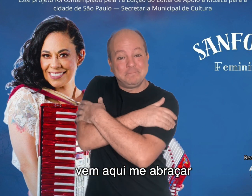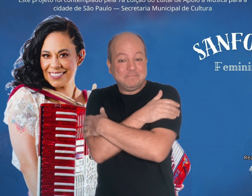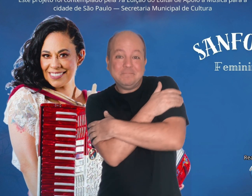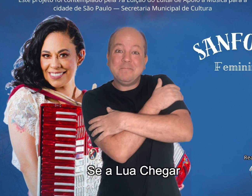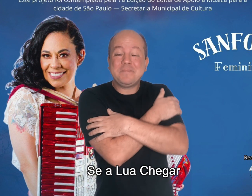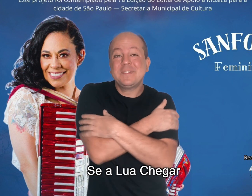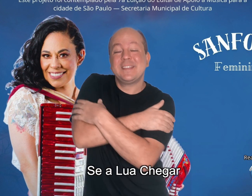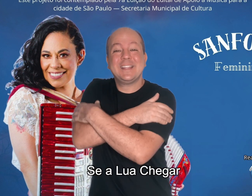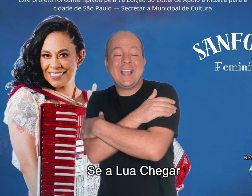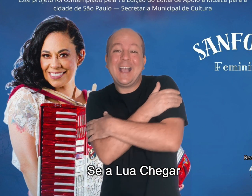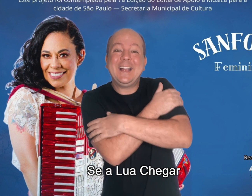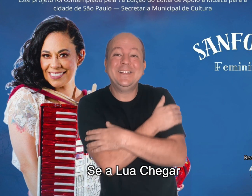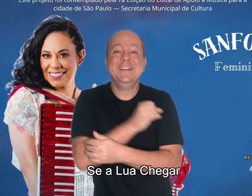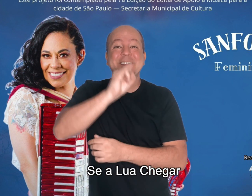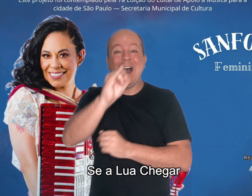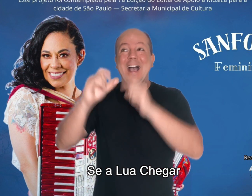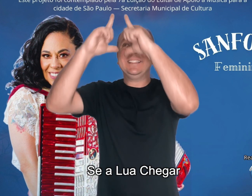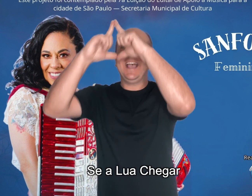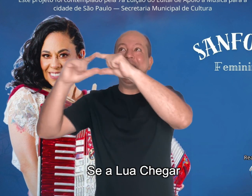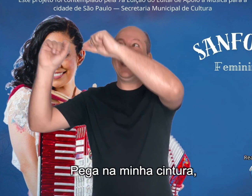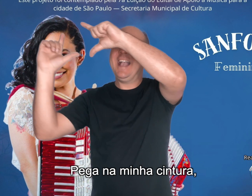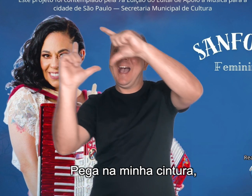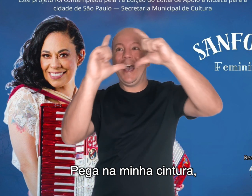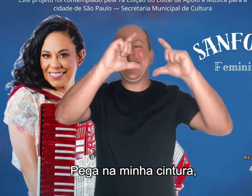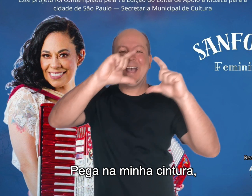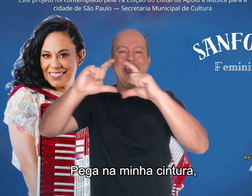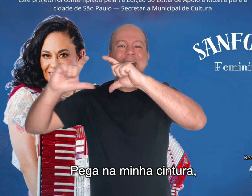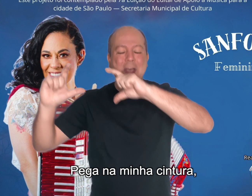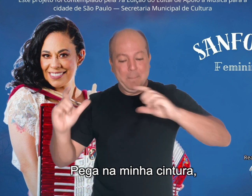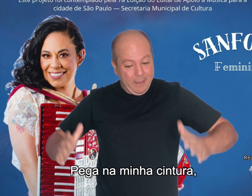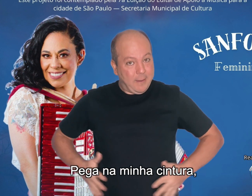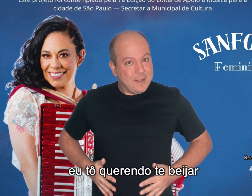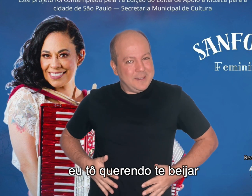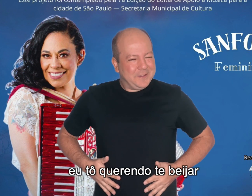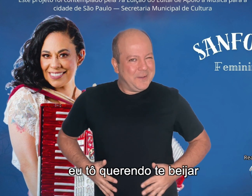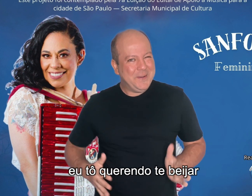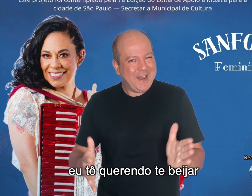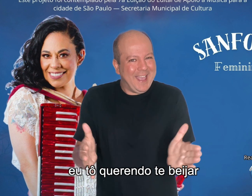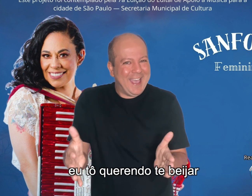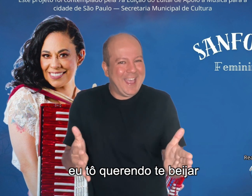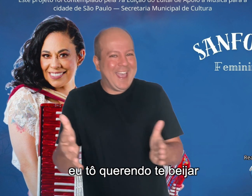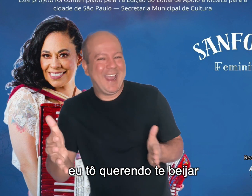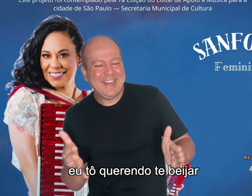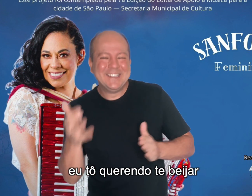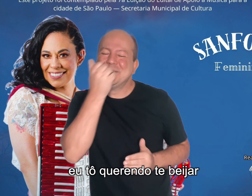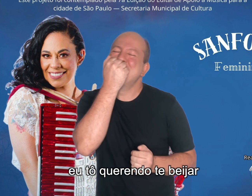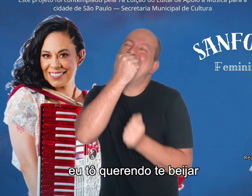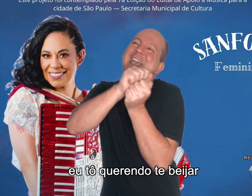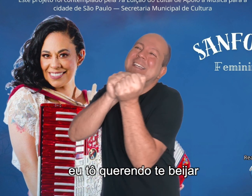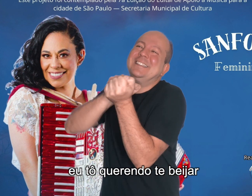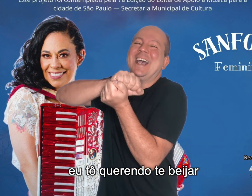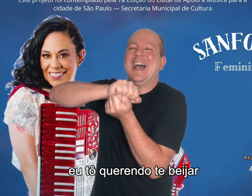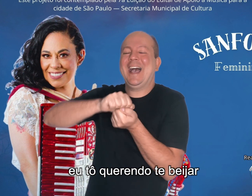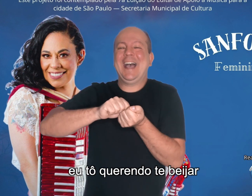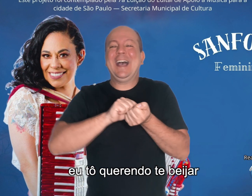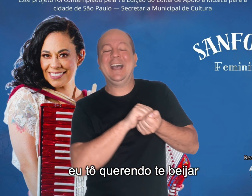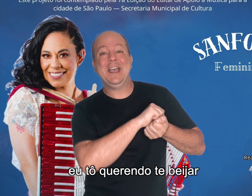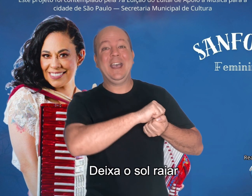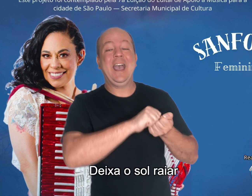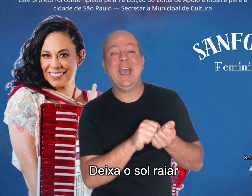abraçar se a lua chegar pega na minha cintura eu tô querendo te